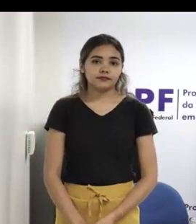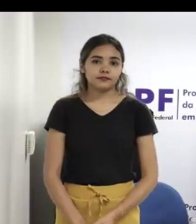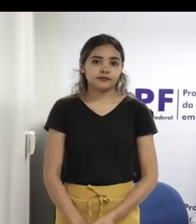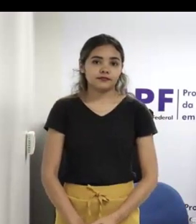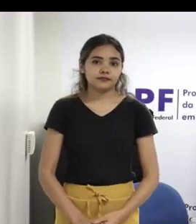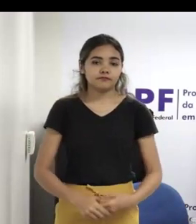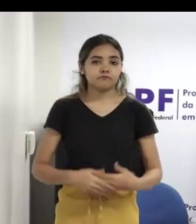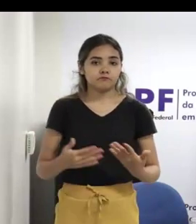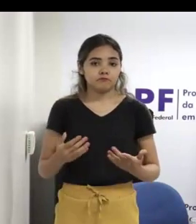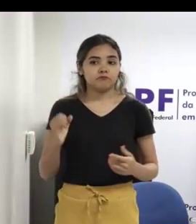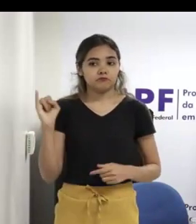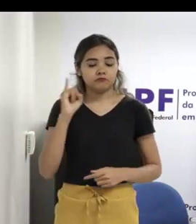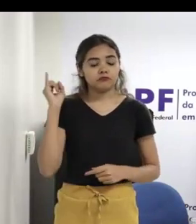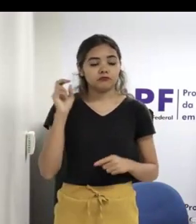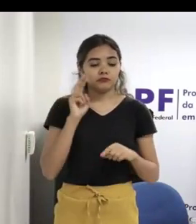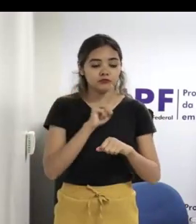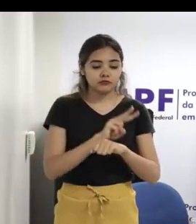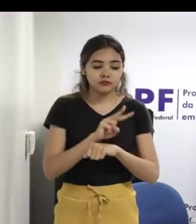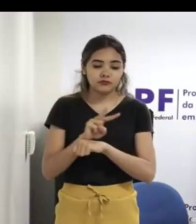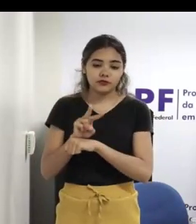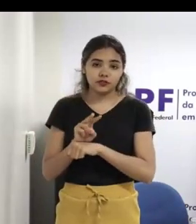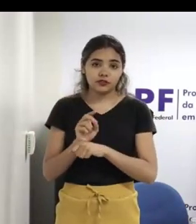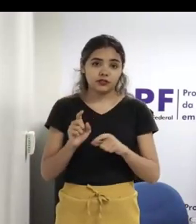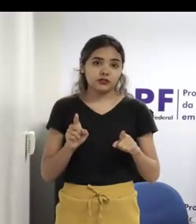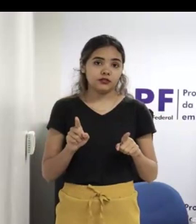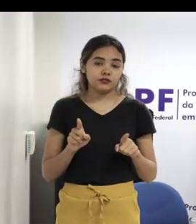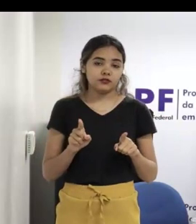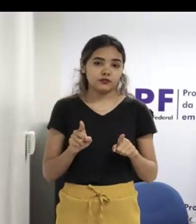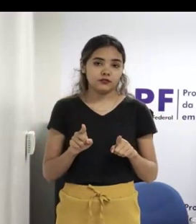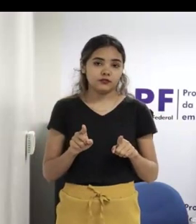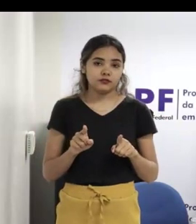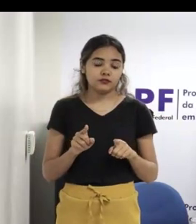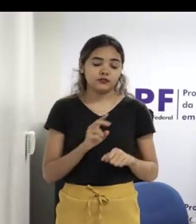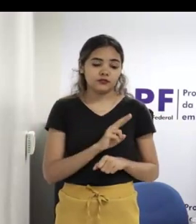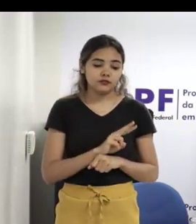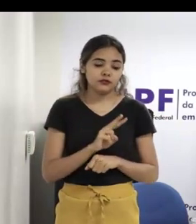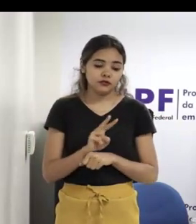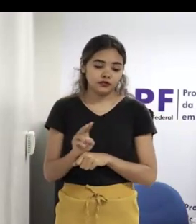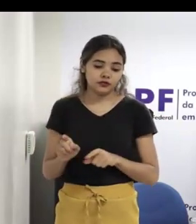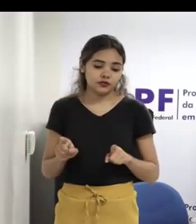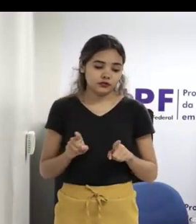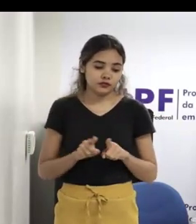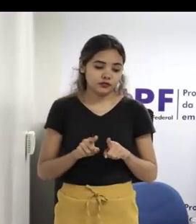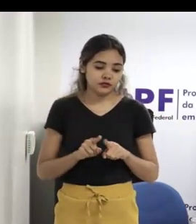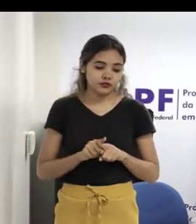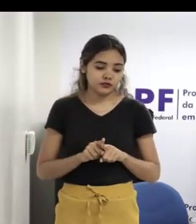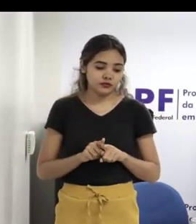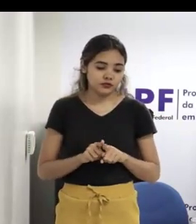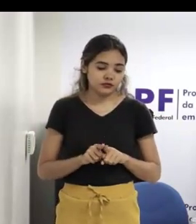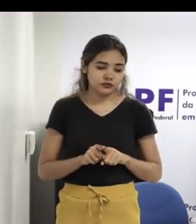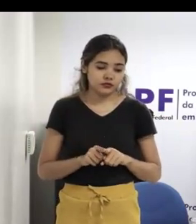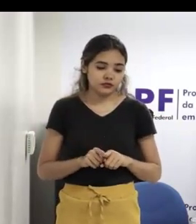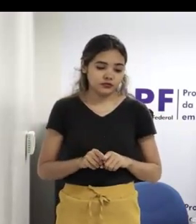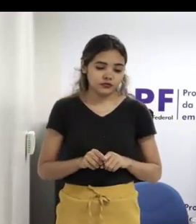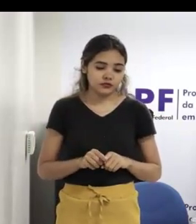estar vigilante nos seus vários nos seus vários mecanismos de apuração só um mecanismo criminal ele é insuficiente